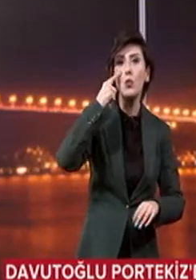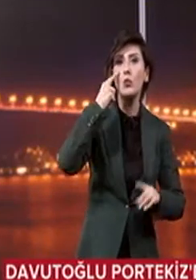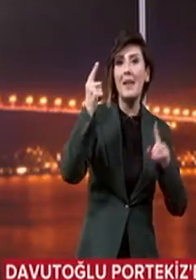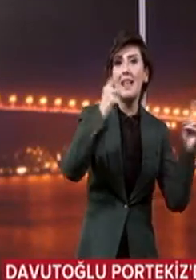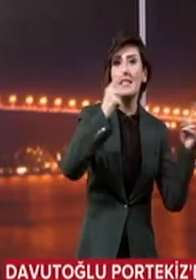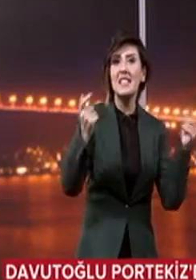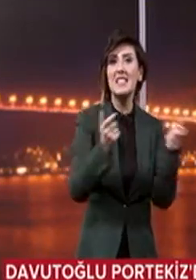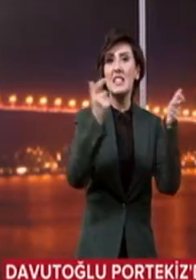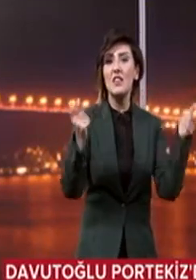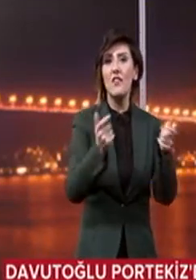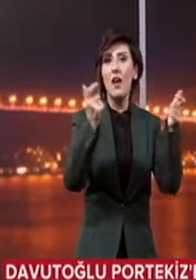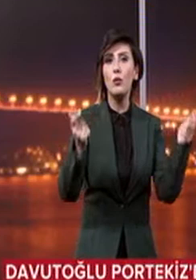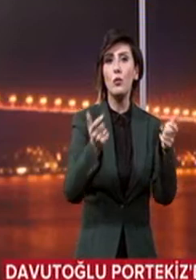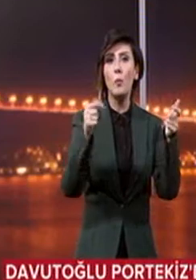Zirve Toplantısına başkanlık edecek.